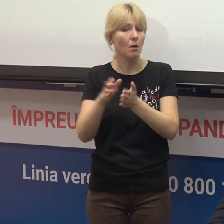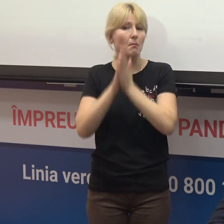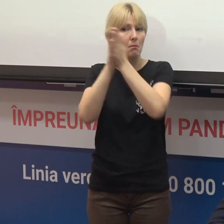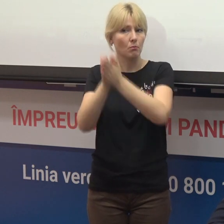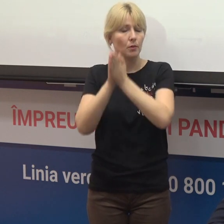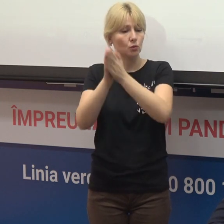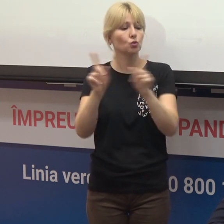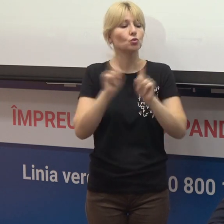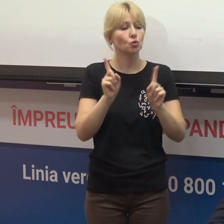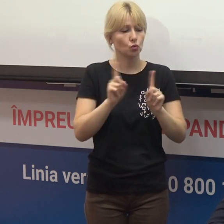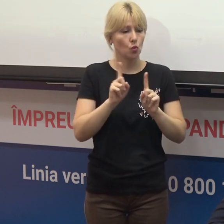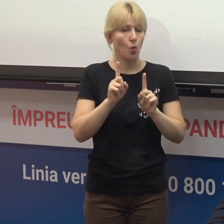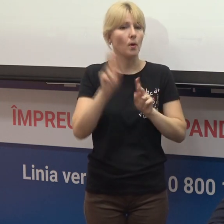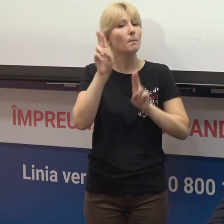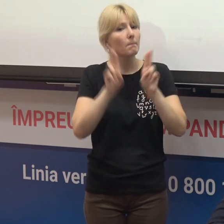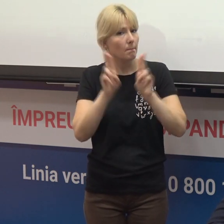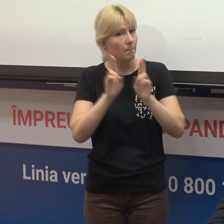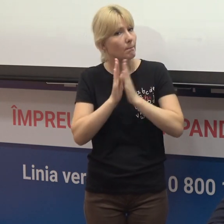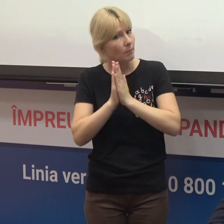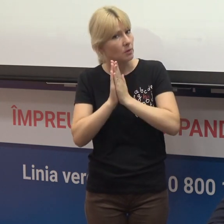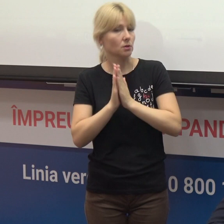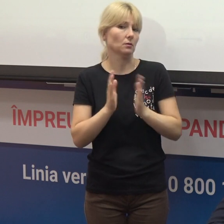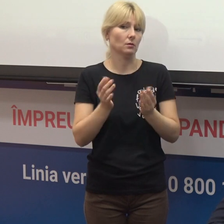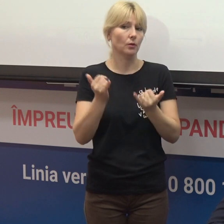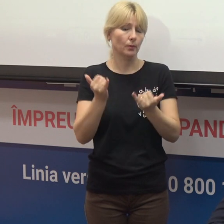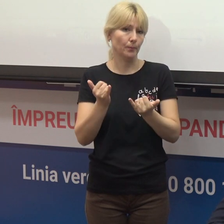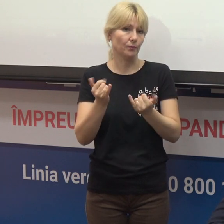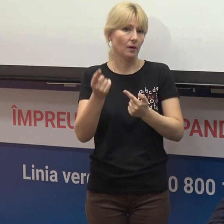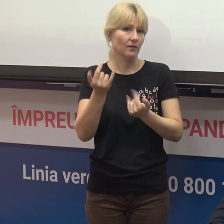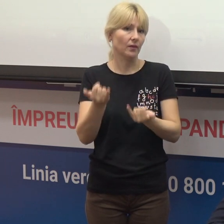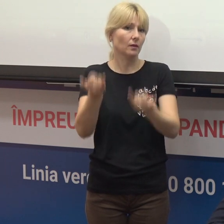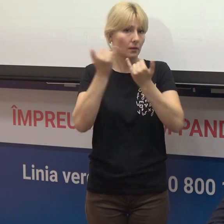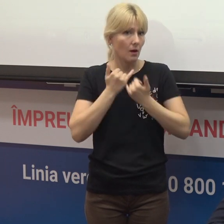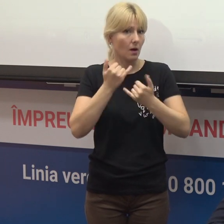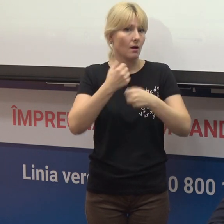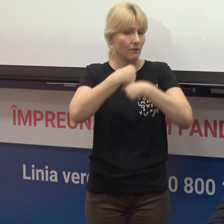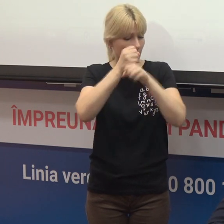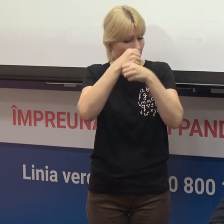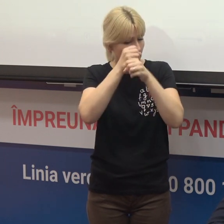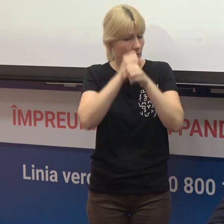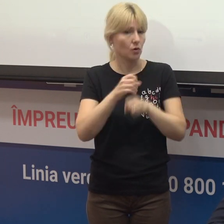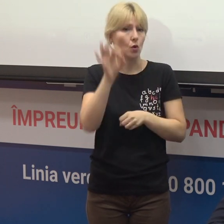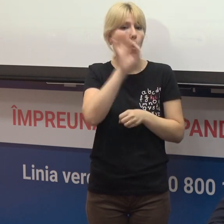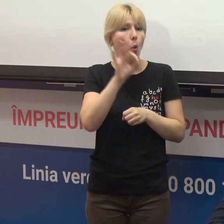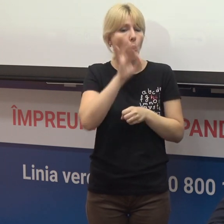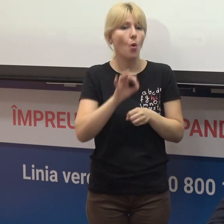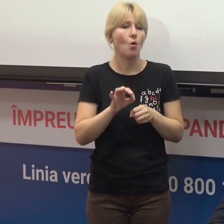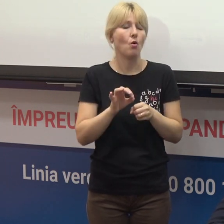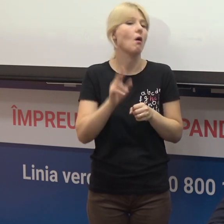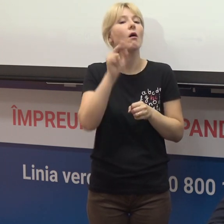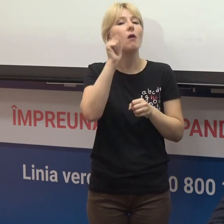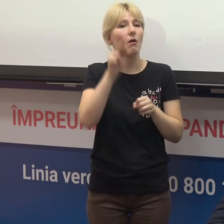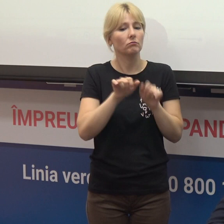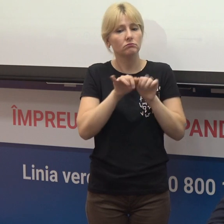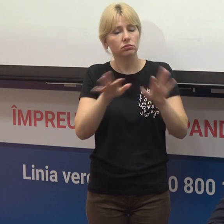solicitând respectuos ca, vă zic, aceste investigații legate de secvențiere să fie